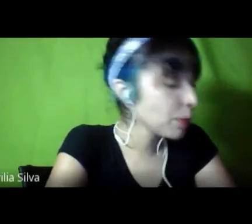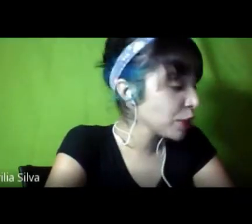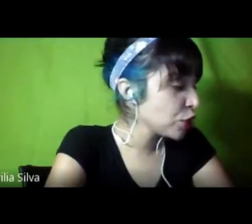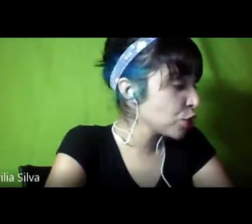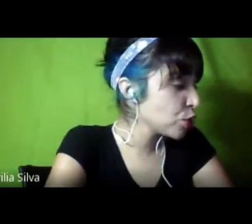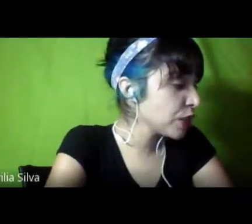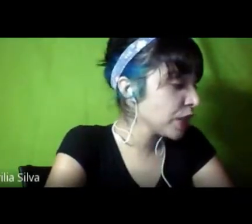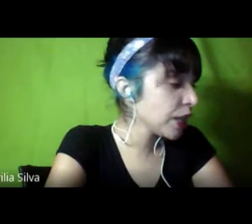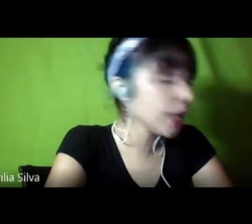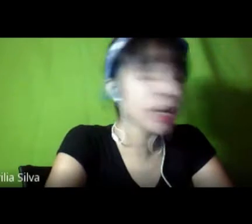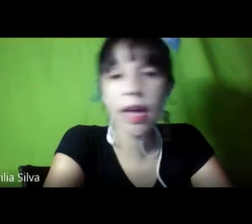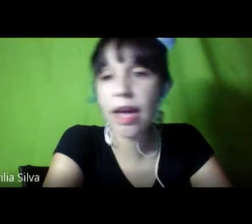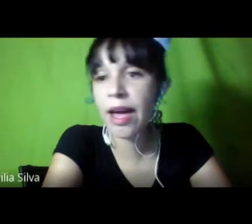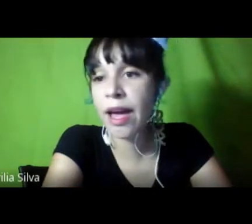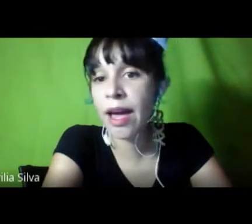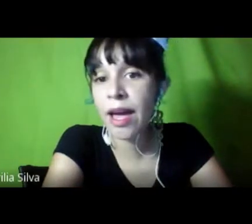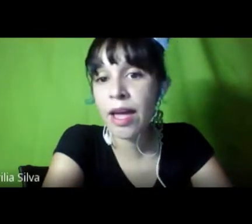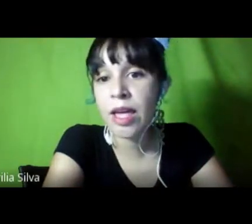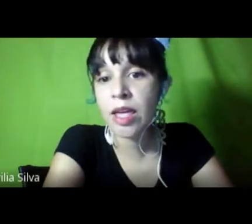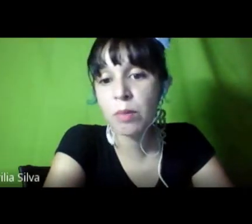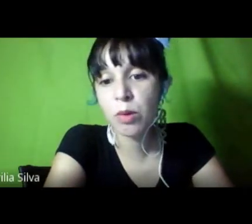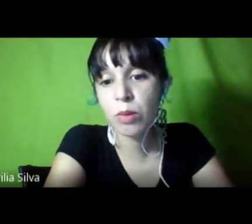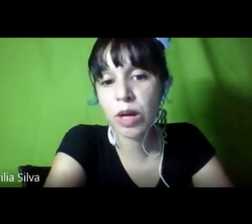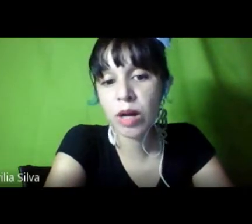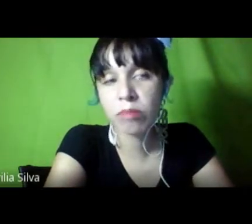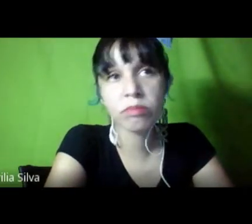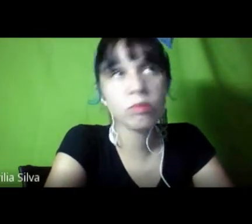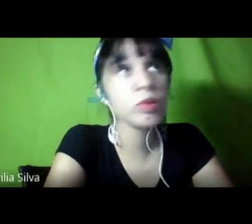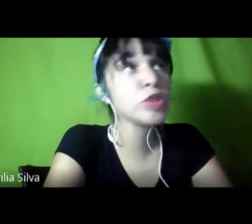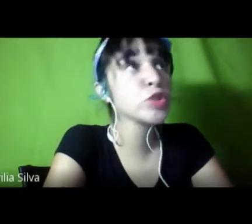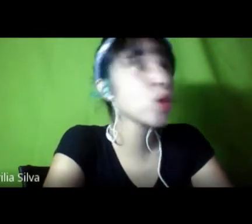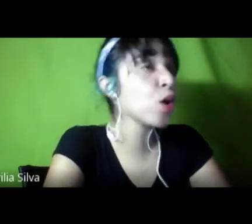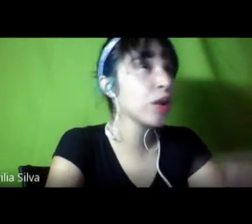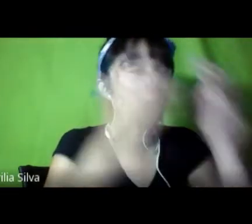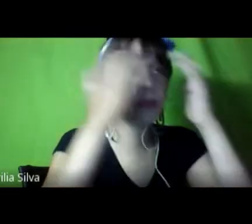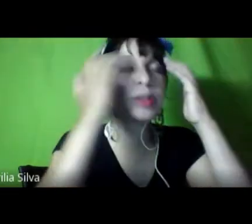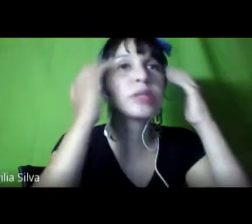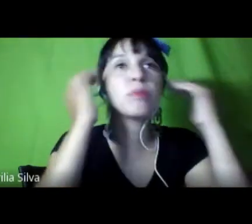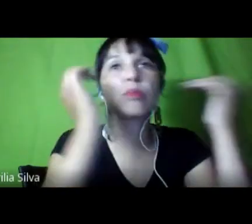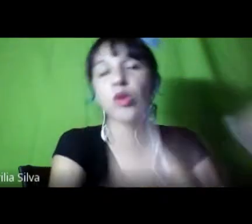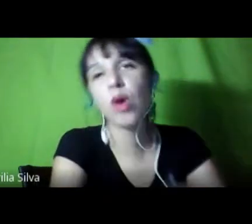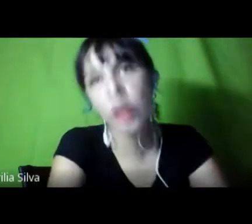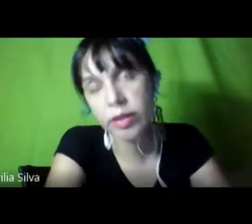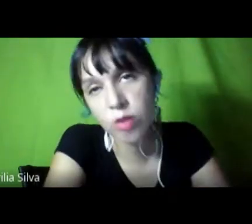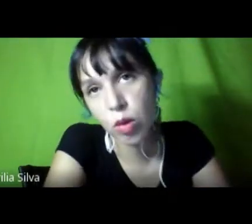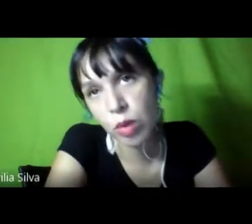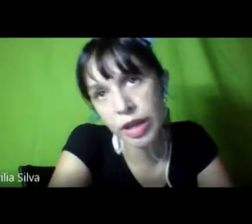Só para a gente conseguir ir para uma escola, por exemplo,